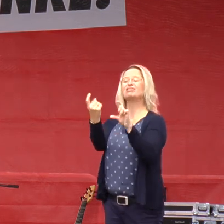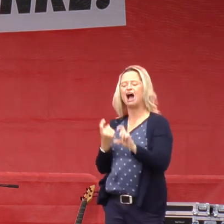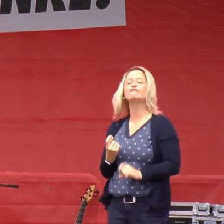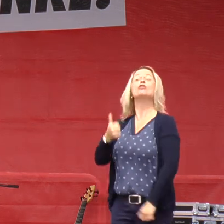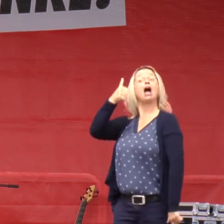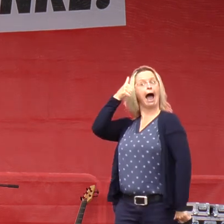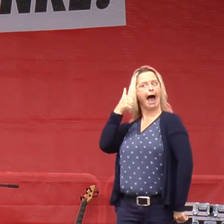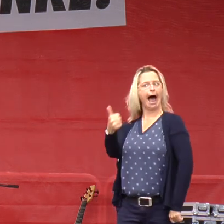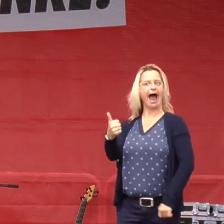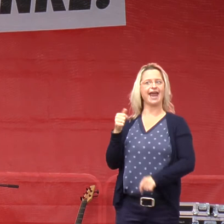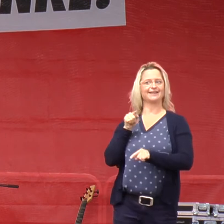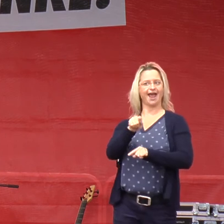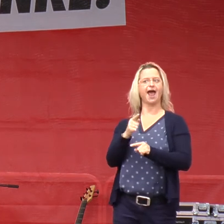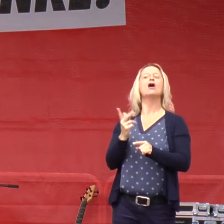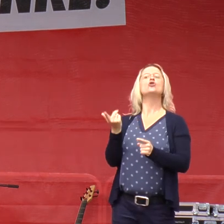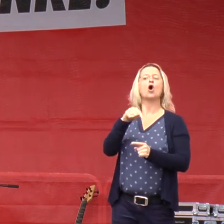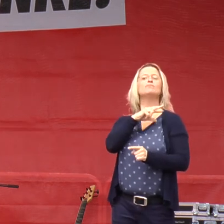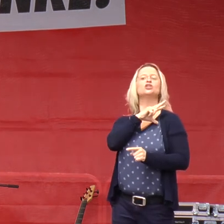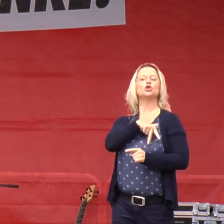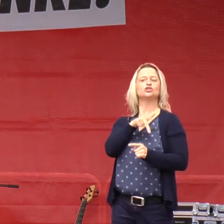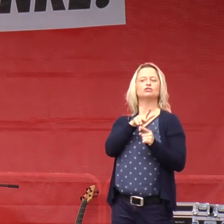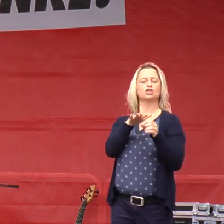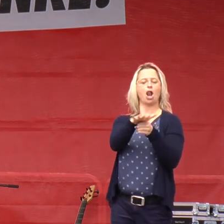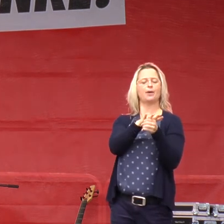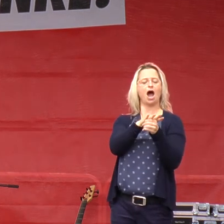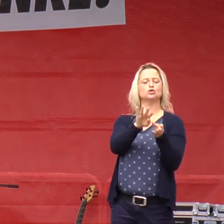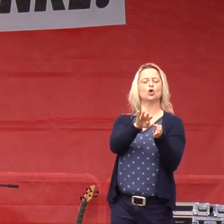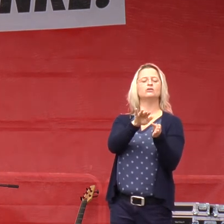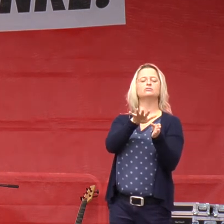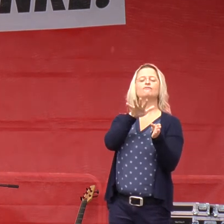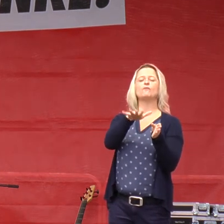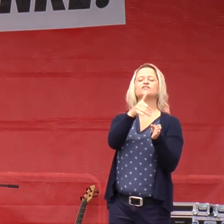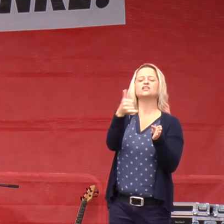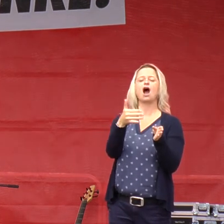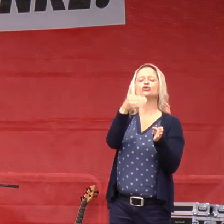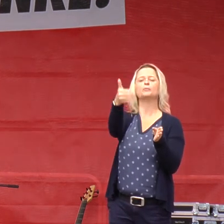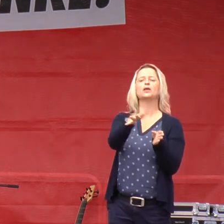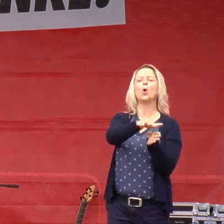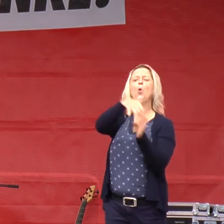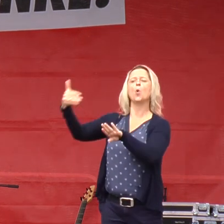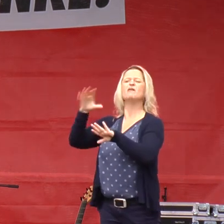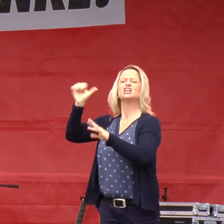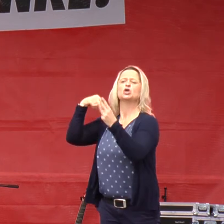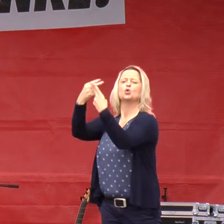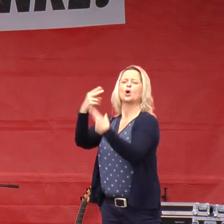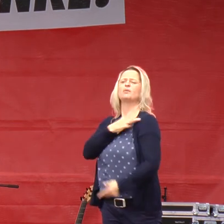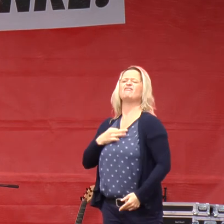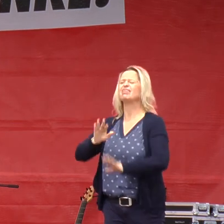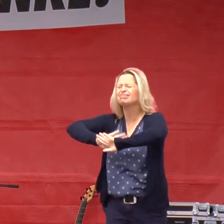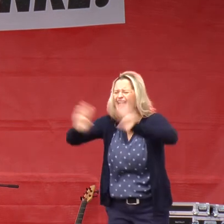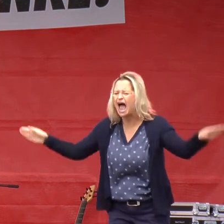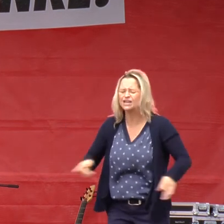dann nach 15 Jahren aus der Sozialbindung geht. Nein, wir wollen, dass gemeinnützig in öffentlicher